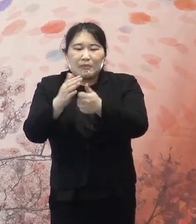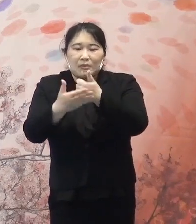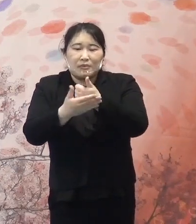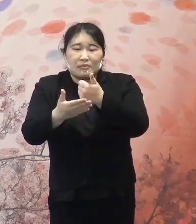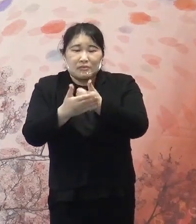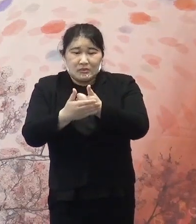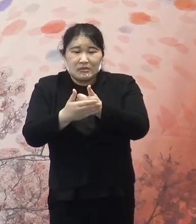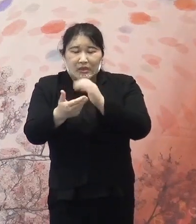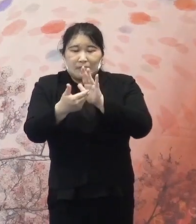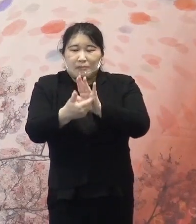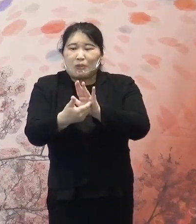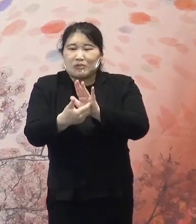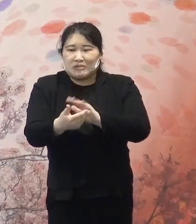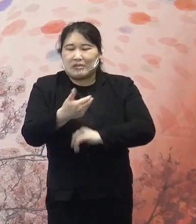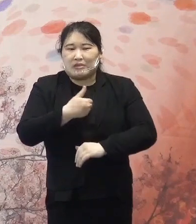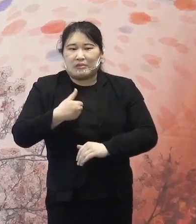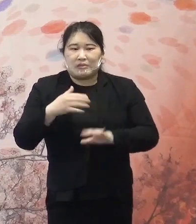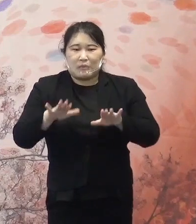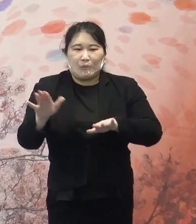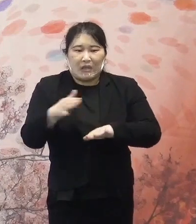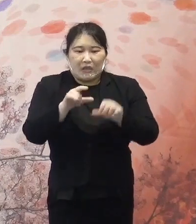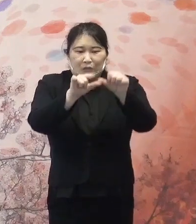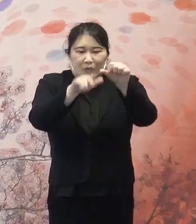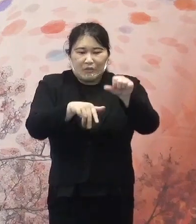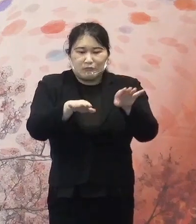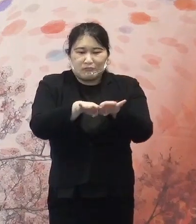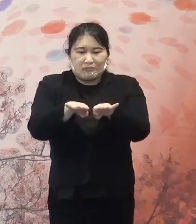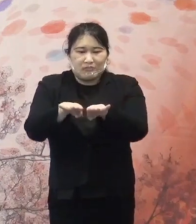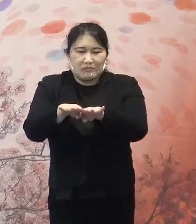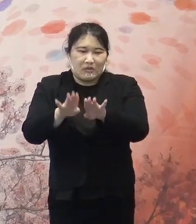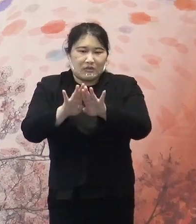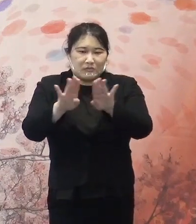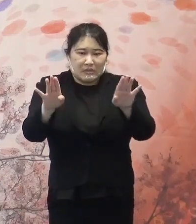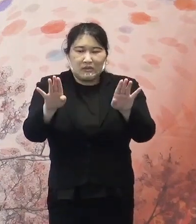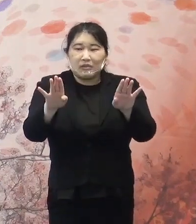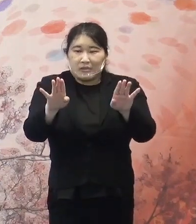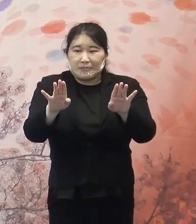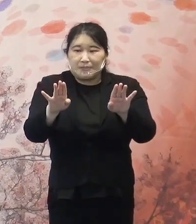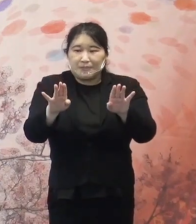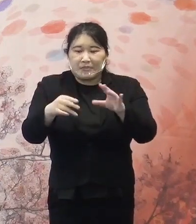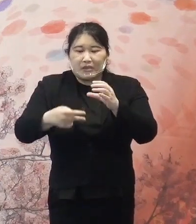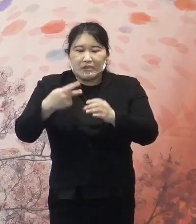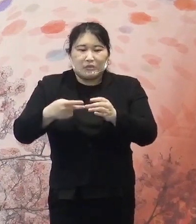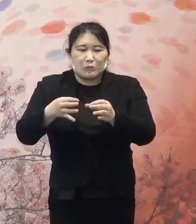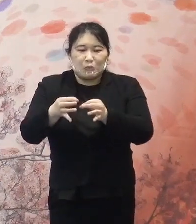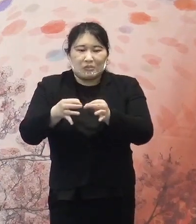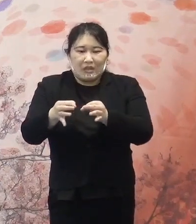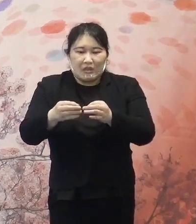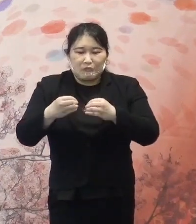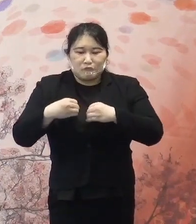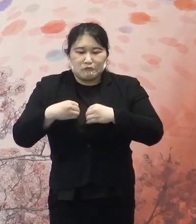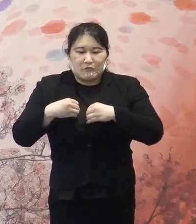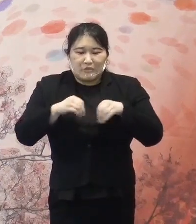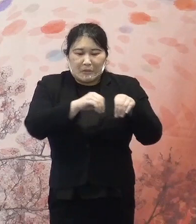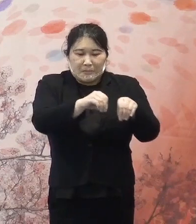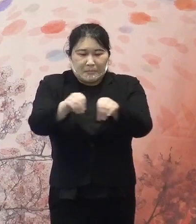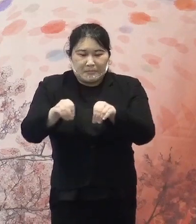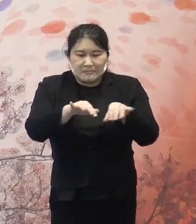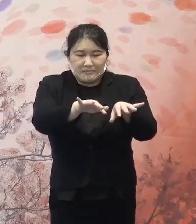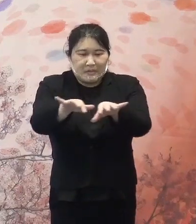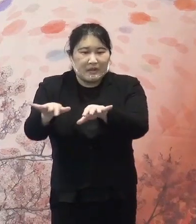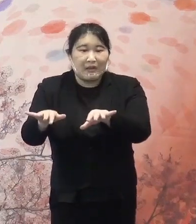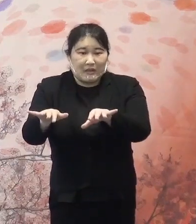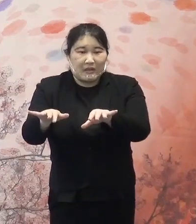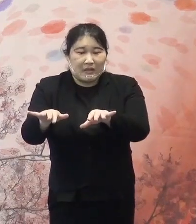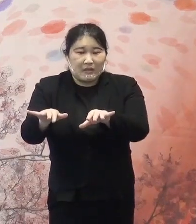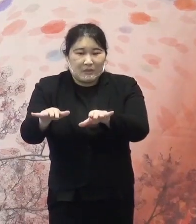ていただいていることで、ゴールデンウィークに今日から入ってますけれども、飲食店側のクラスターが連鎖する形はなんとかここまでは抑え